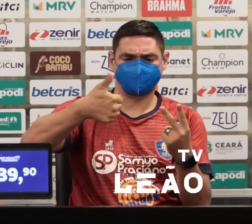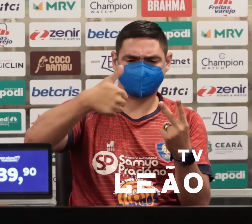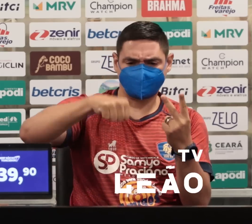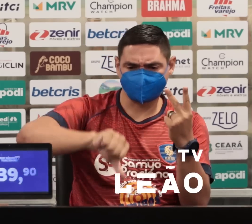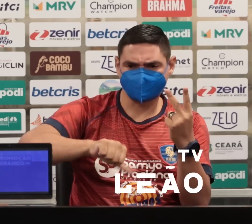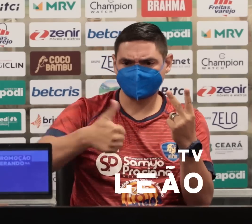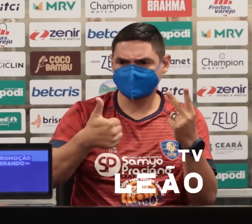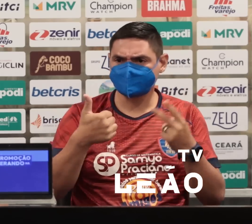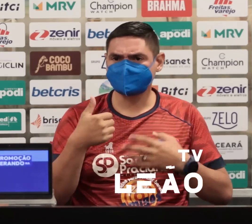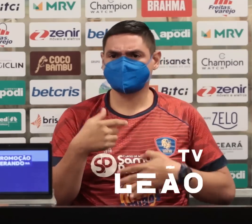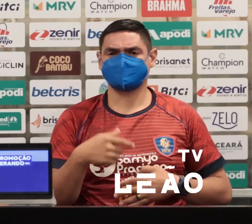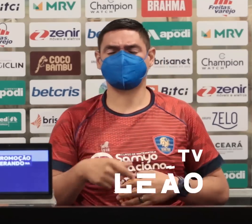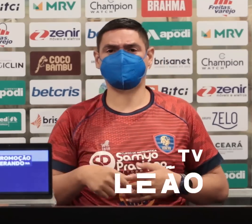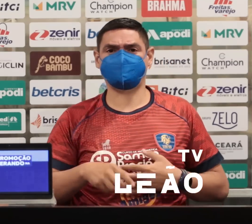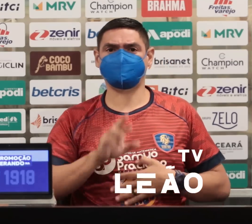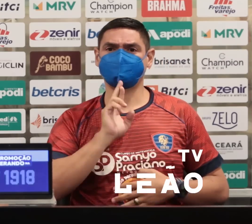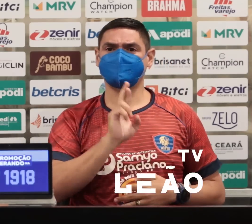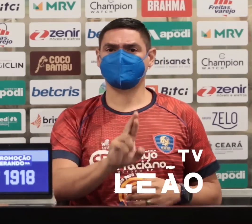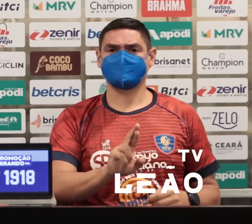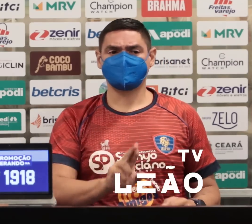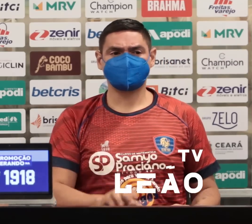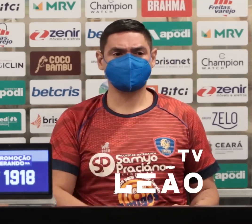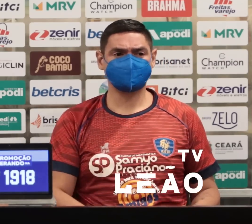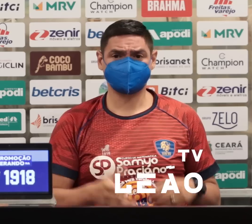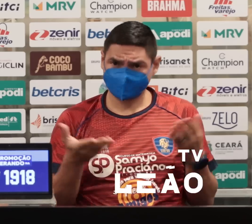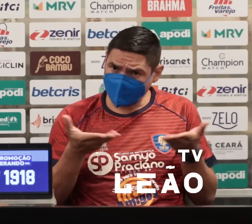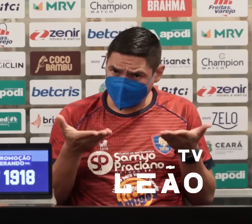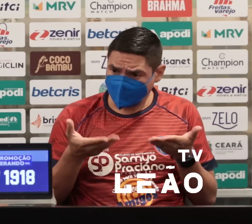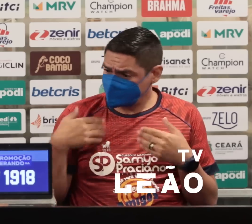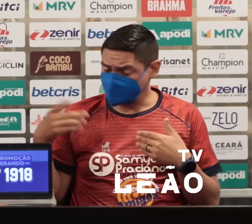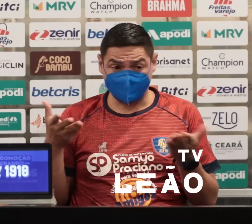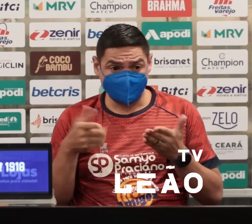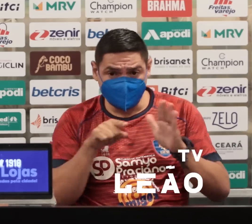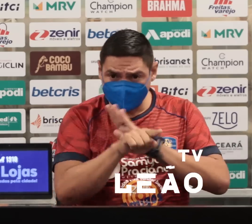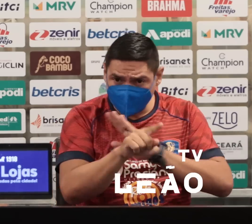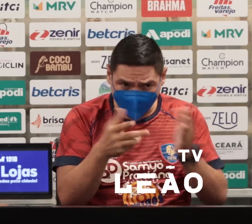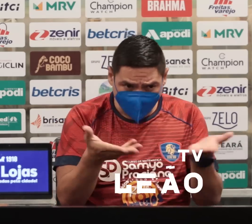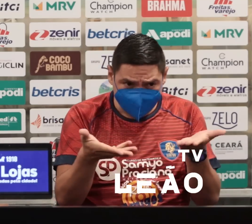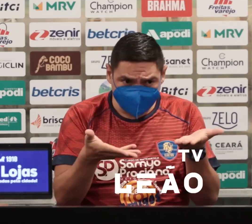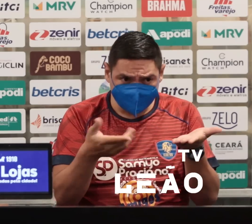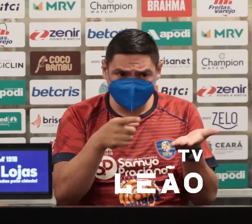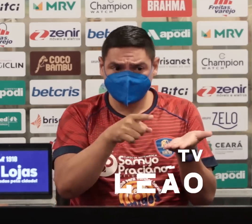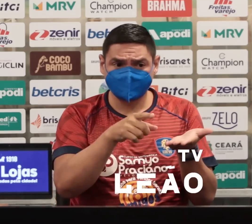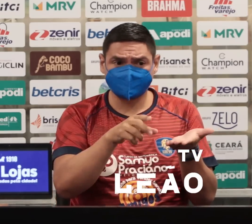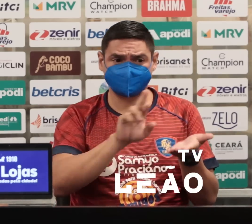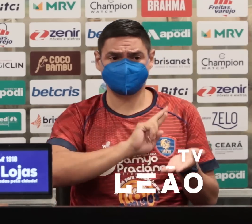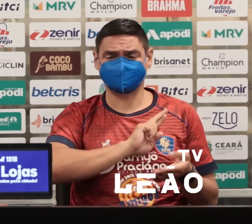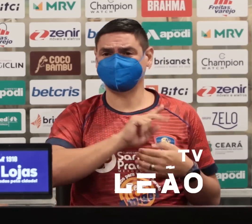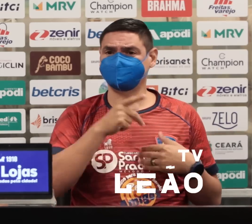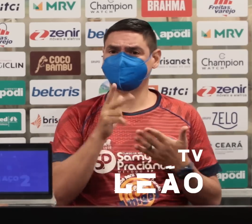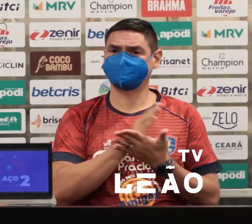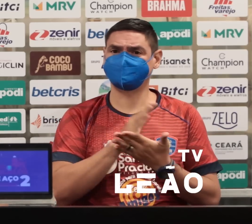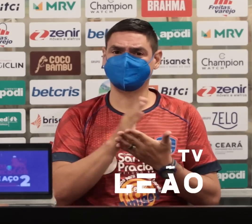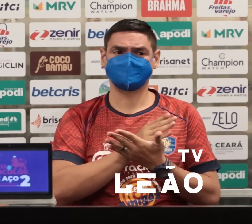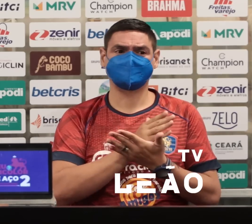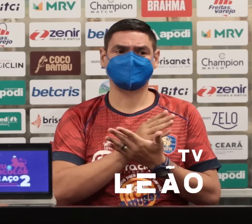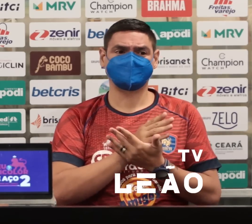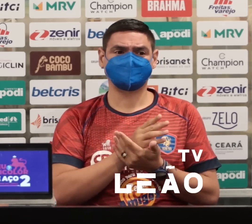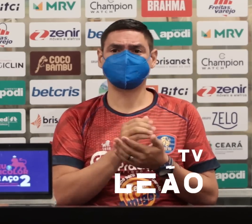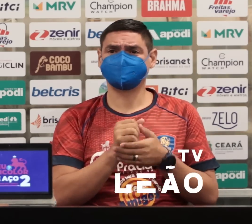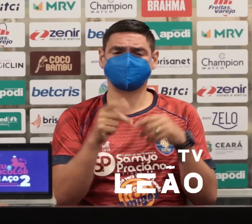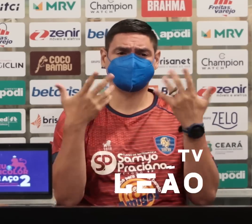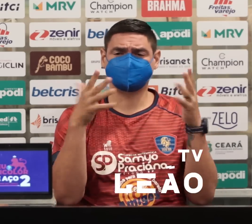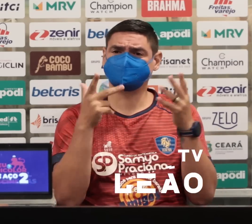esperado? Hoje, porque eu vi que muitos torcedores criticaram, alguns até não, de forma irônica, aplaudiram no momento